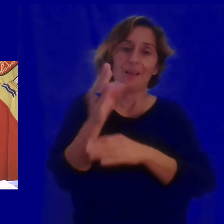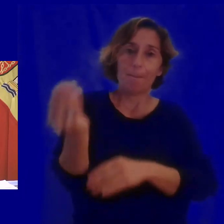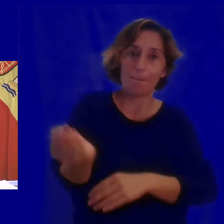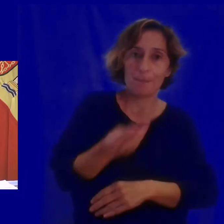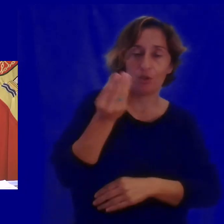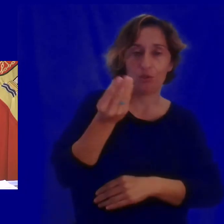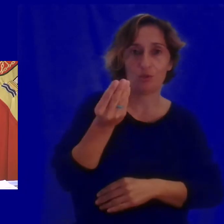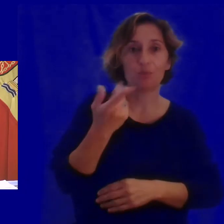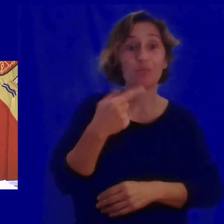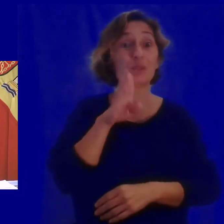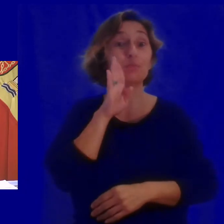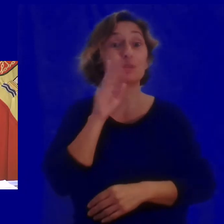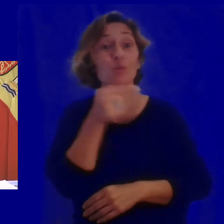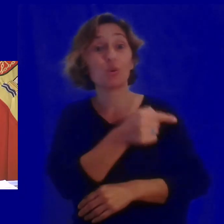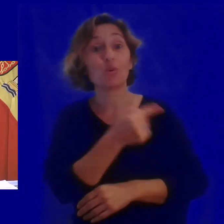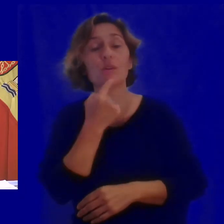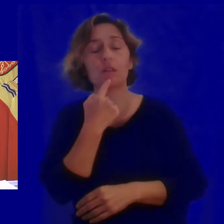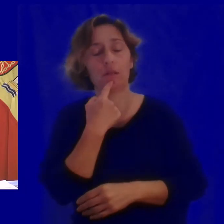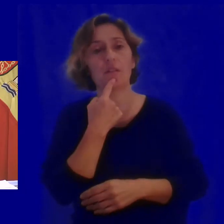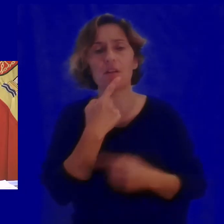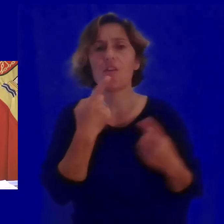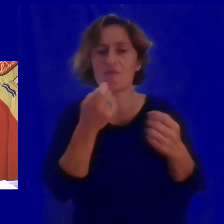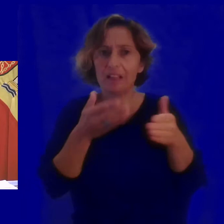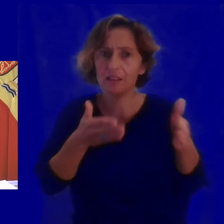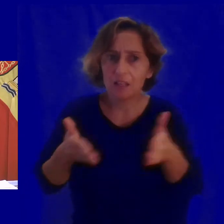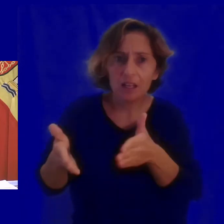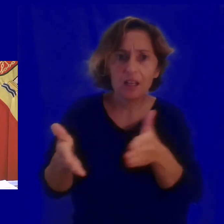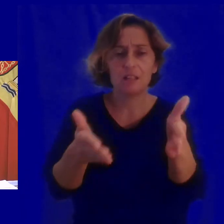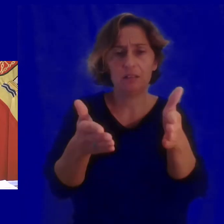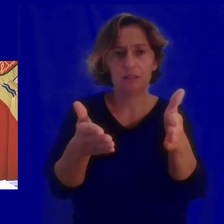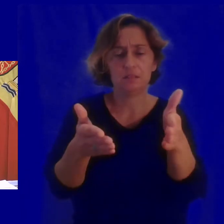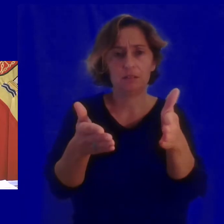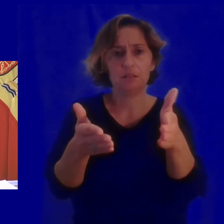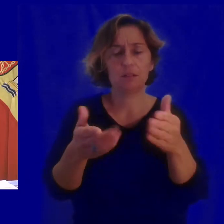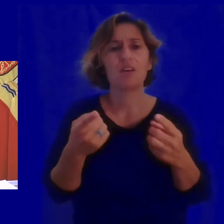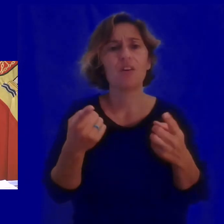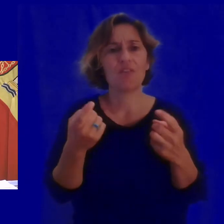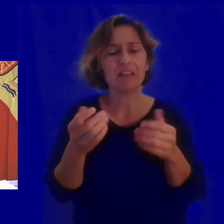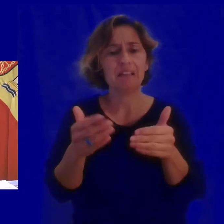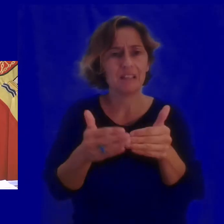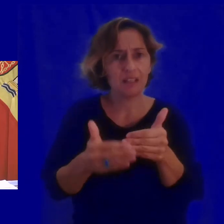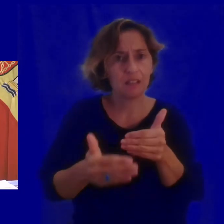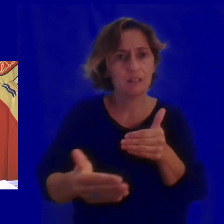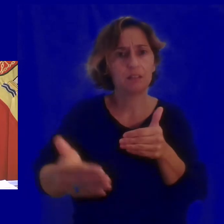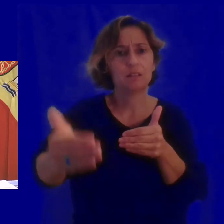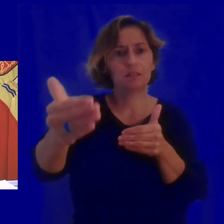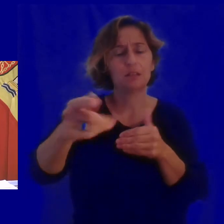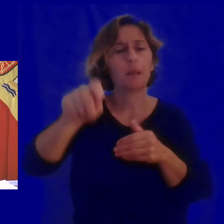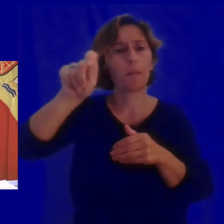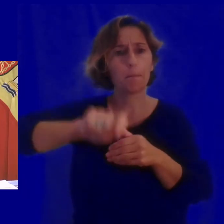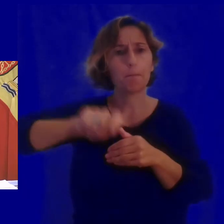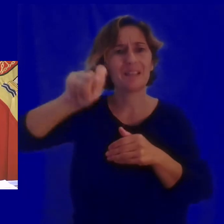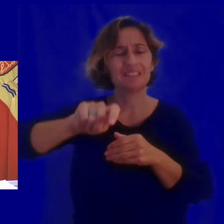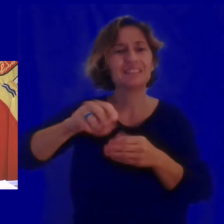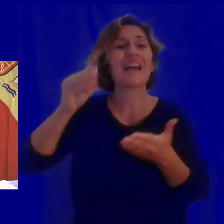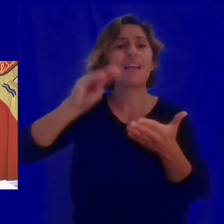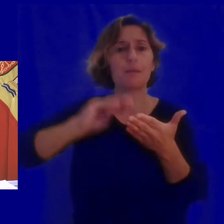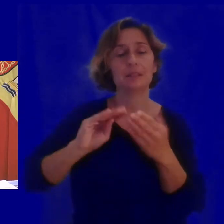ha comentado, queda mucho camino por recorrer y sobre todo nos queda camino por recorrer durante varios meses de invierno,